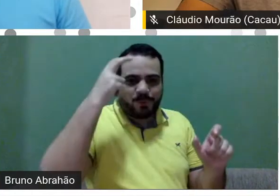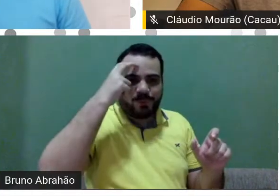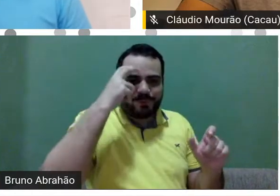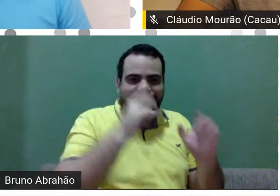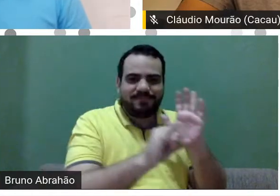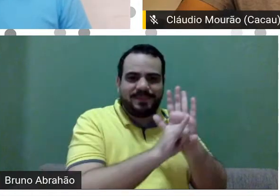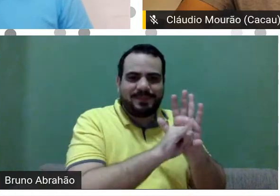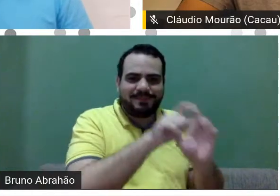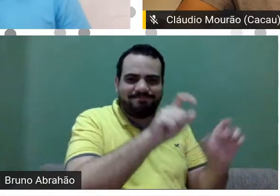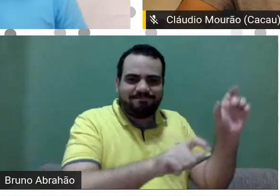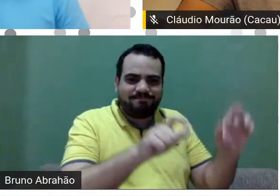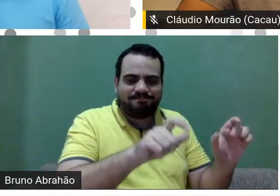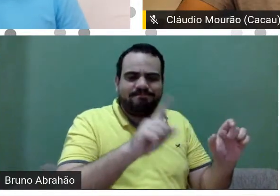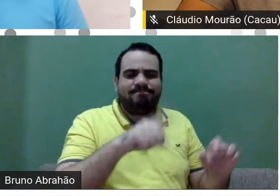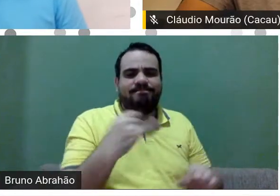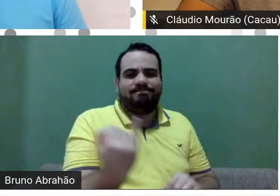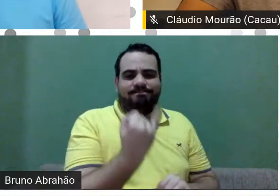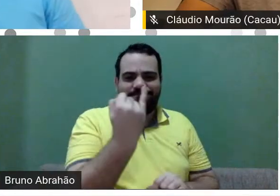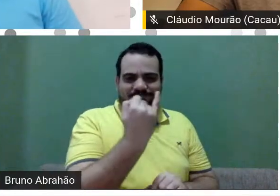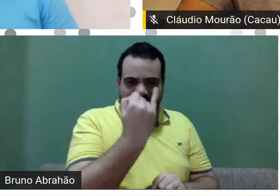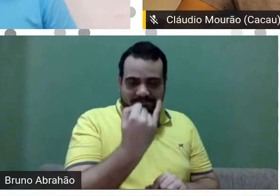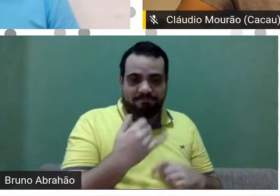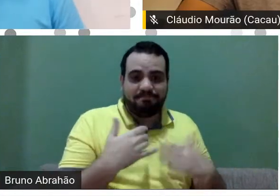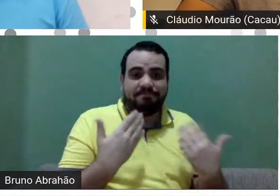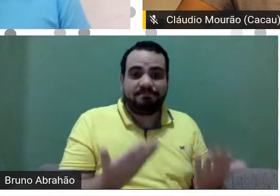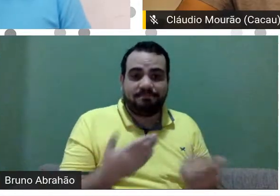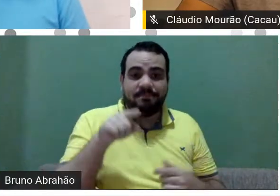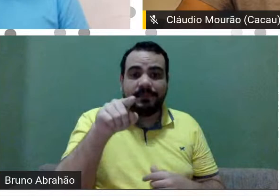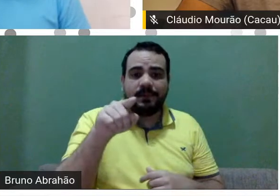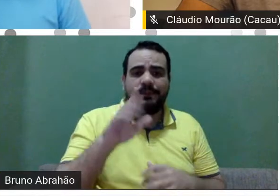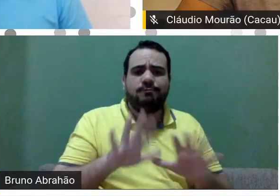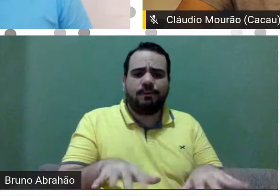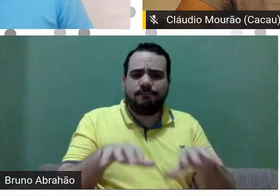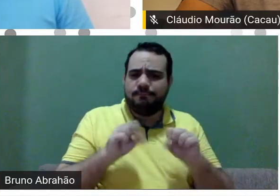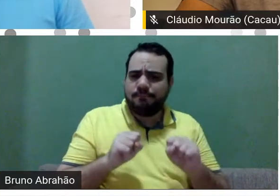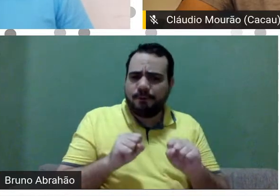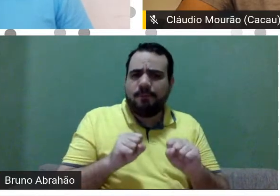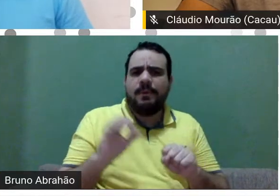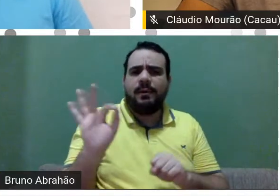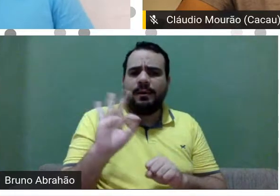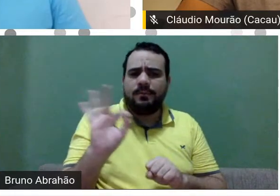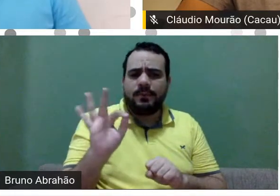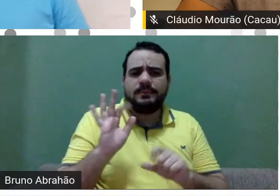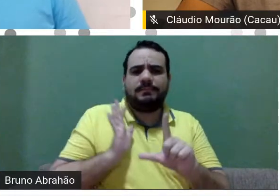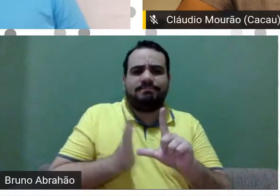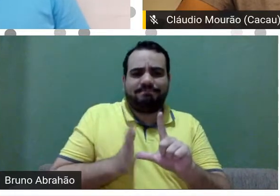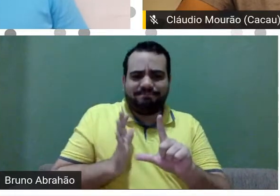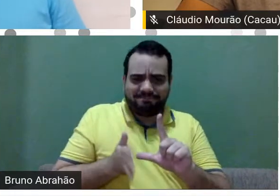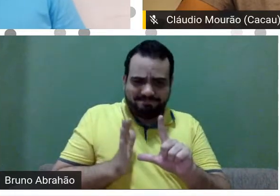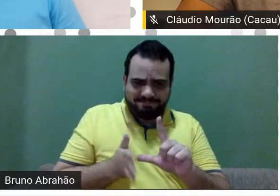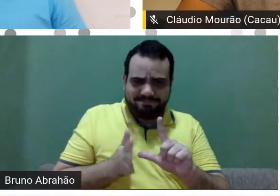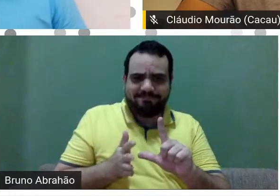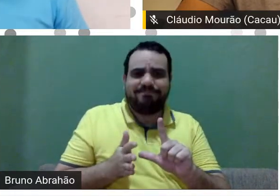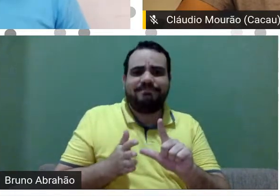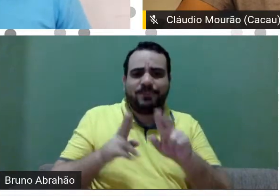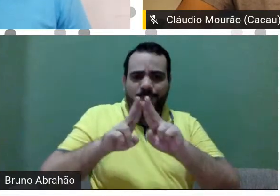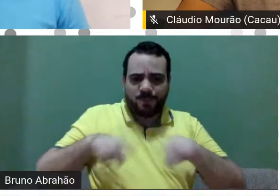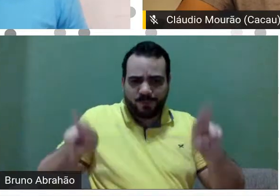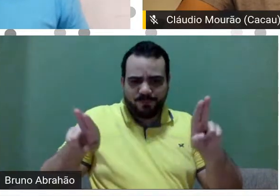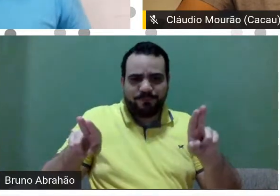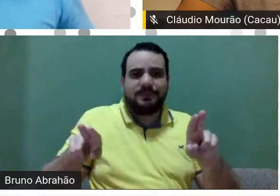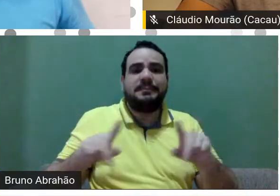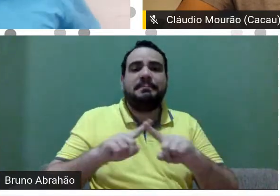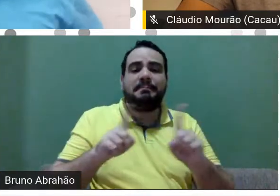é trabalhando com esse papo a temática da identidade e faz um trabalho de bastante